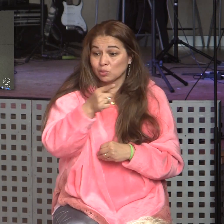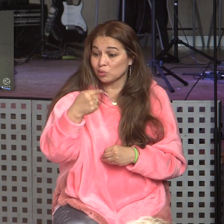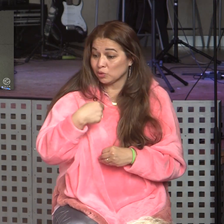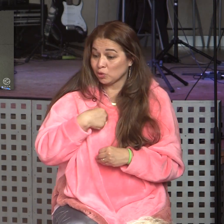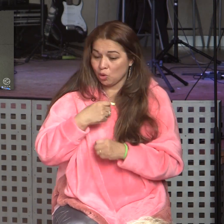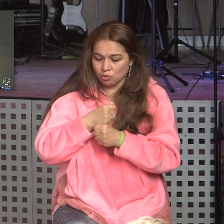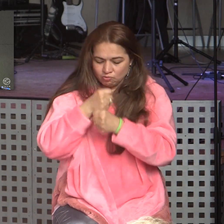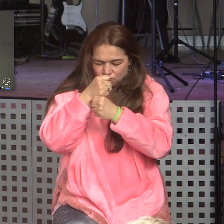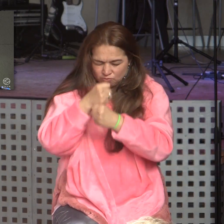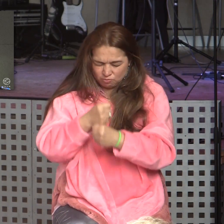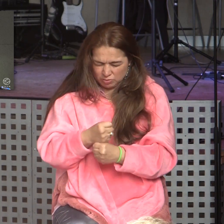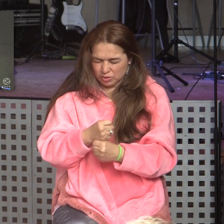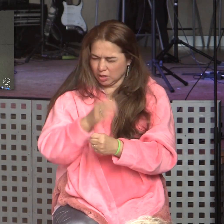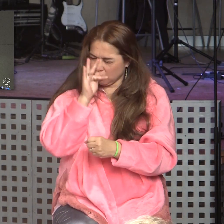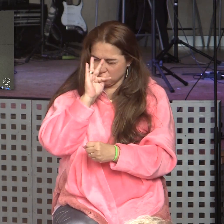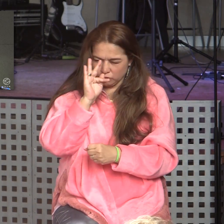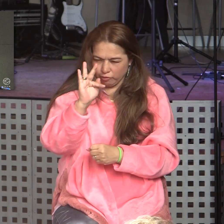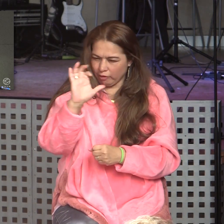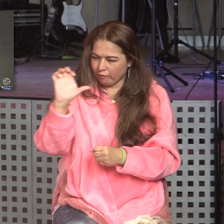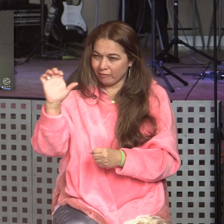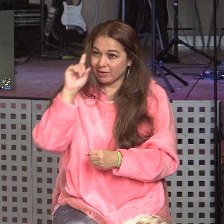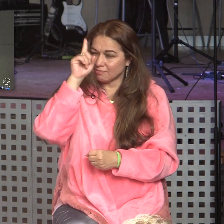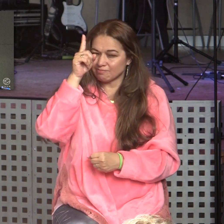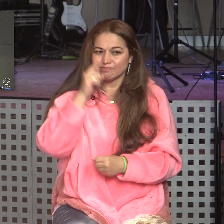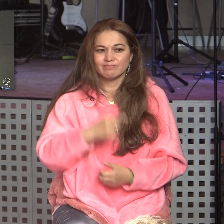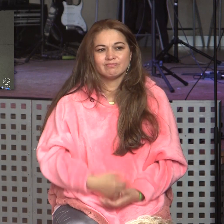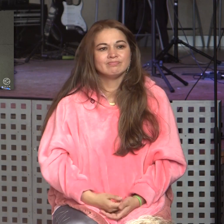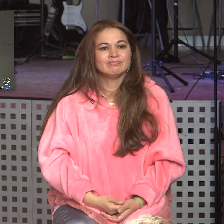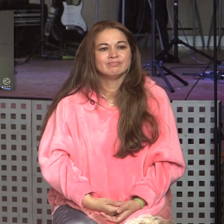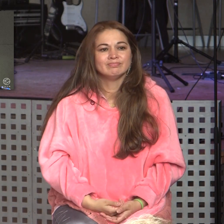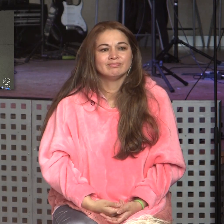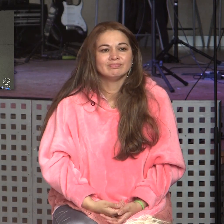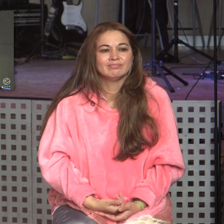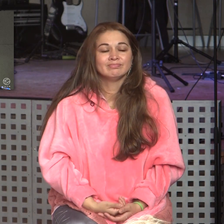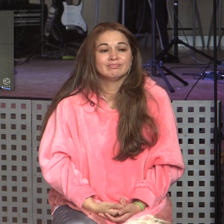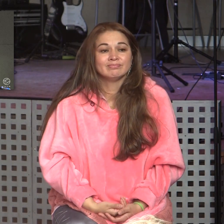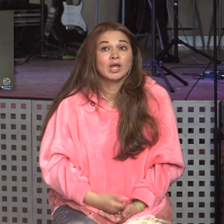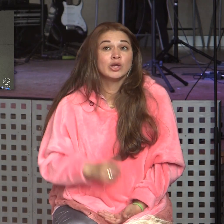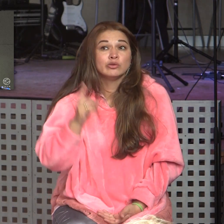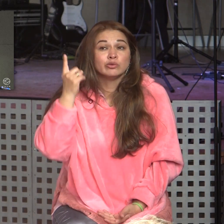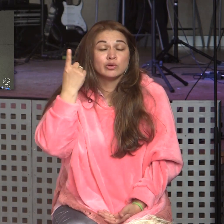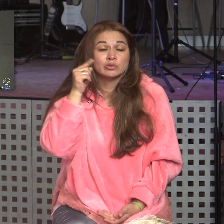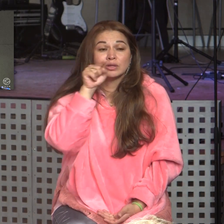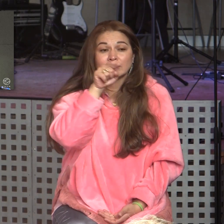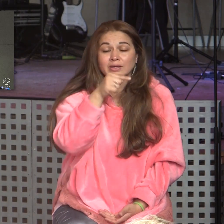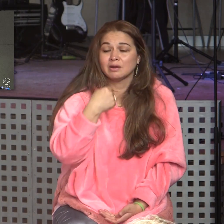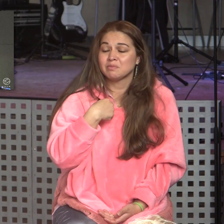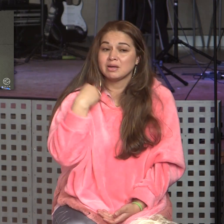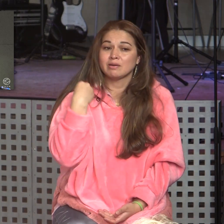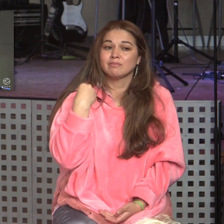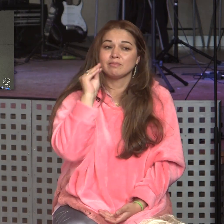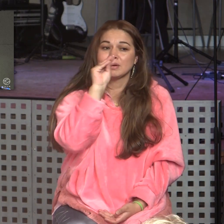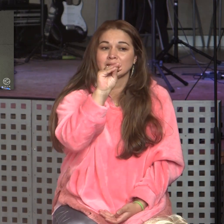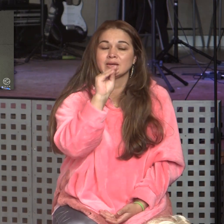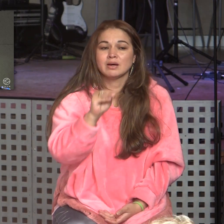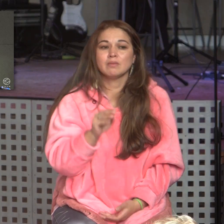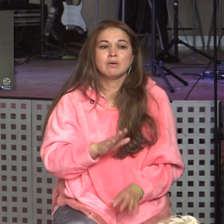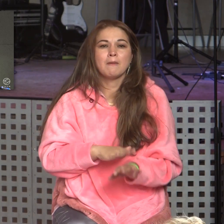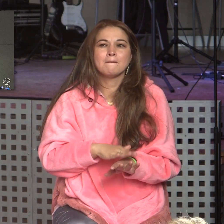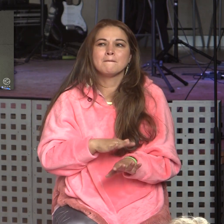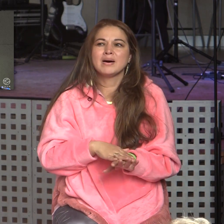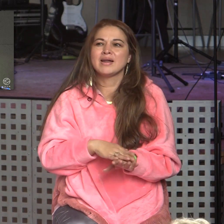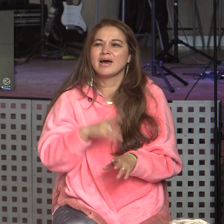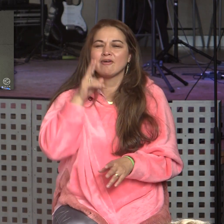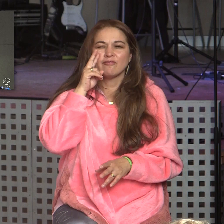Hemos sido invitados a ver a un Dios invisible que se manifiesta